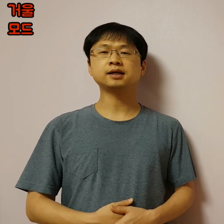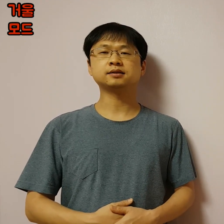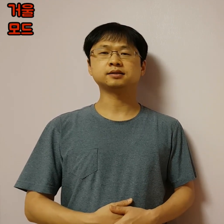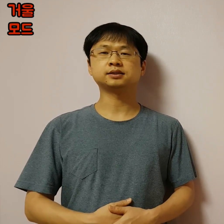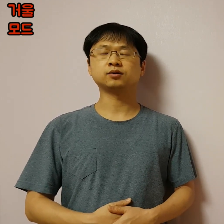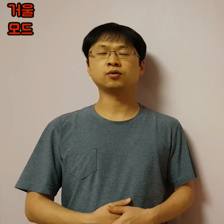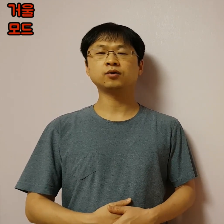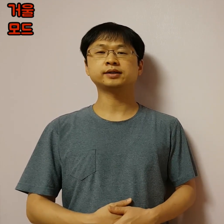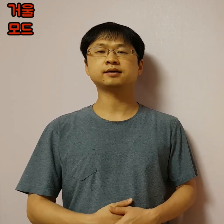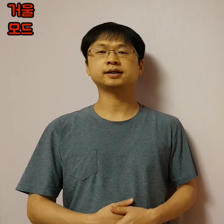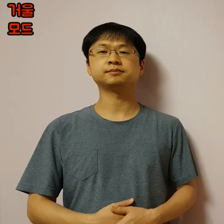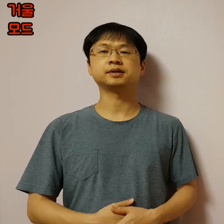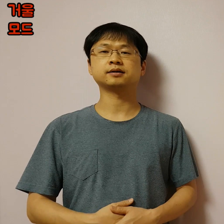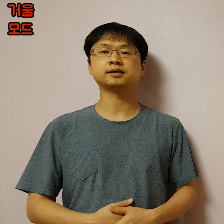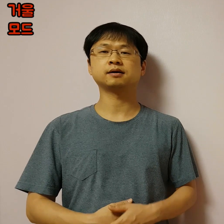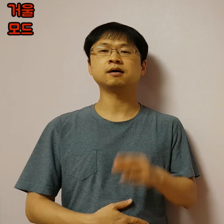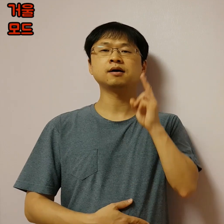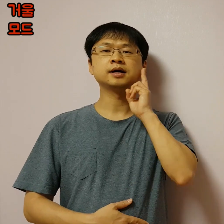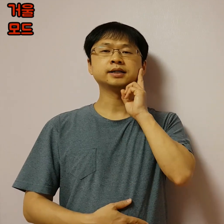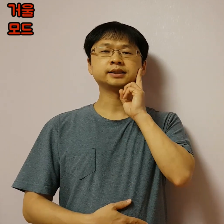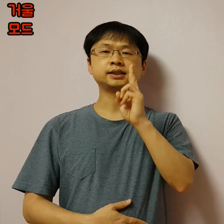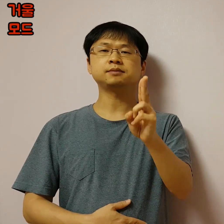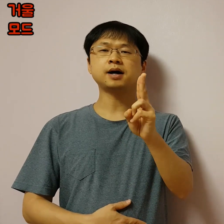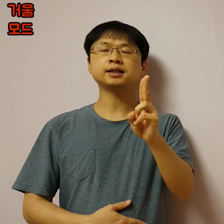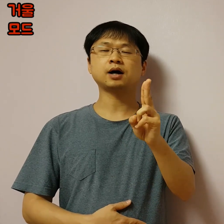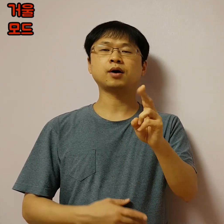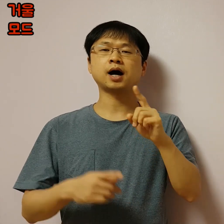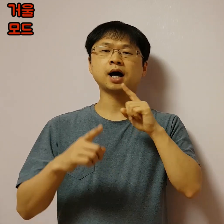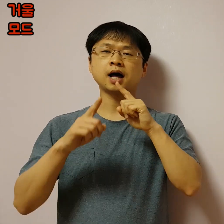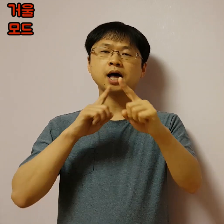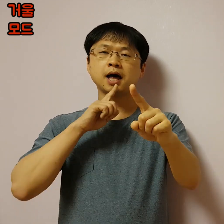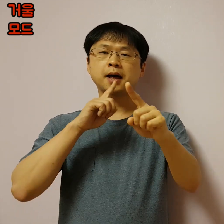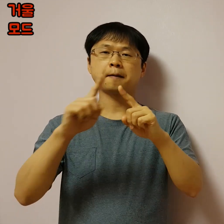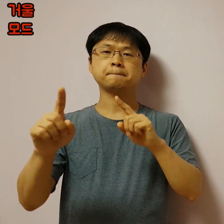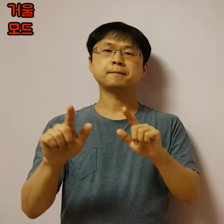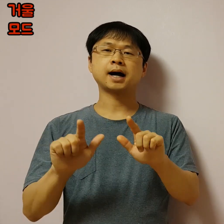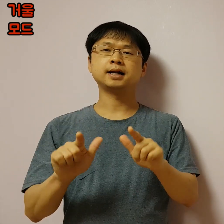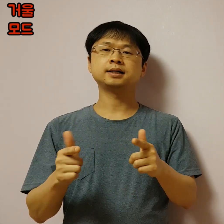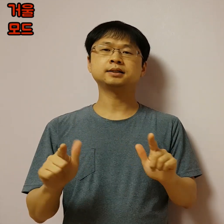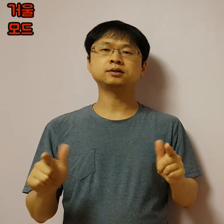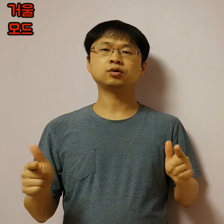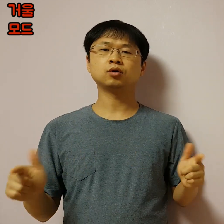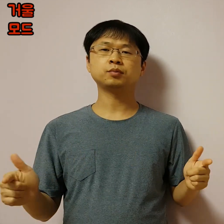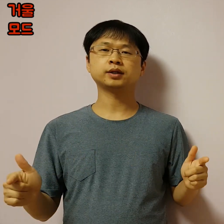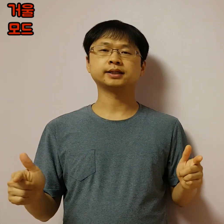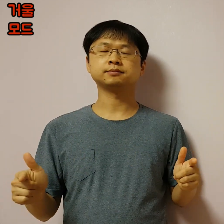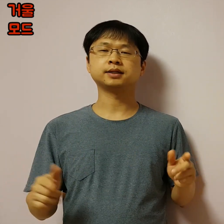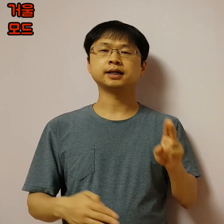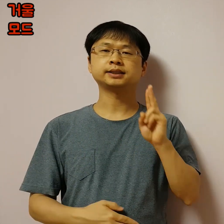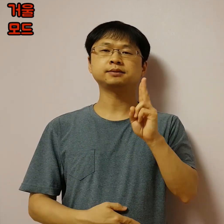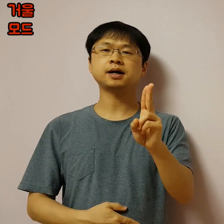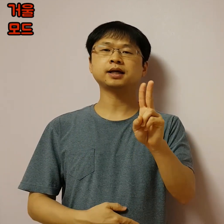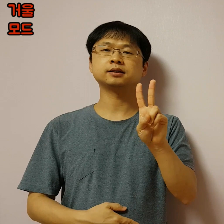한다는 뜻으로 해석하였습니다. 그래서 심하다와 말들로 표현하였습니다.